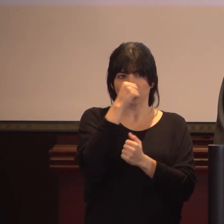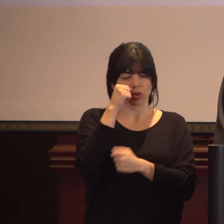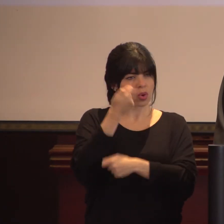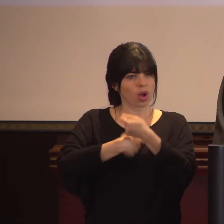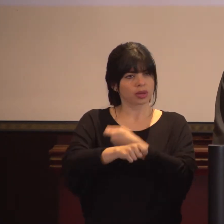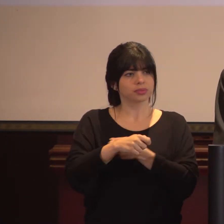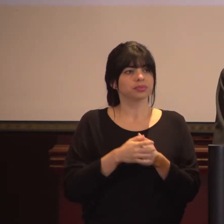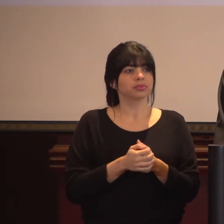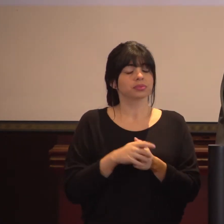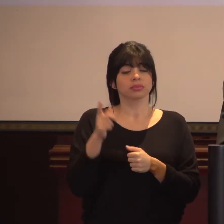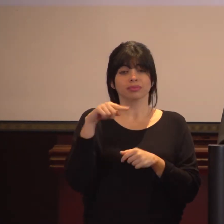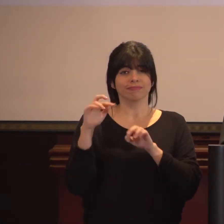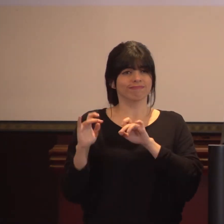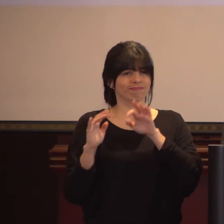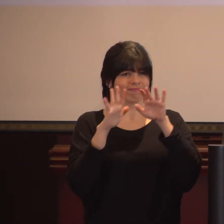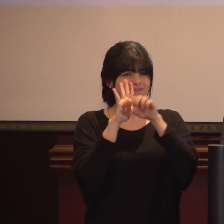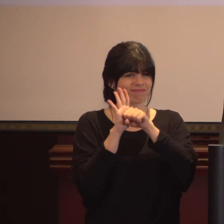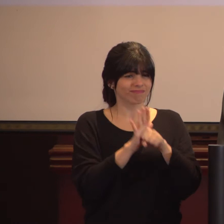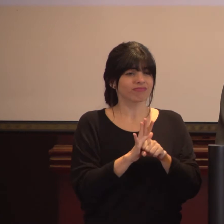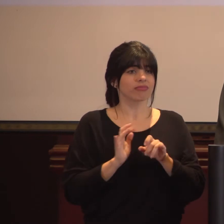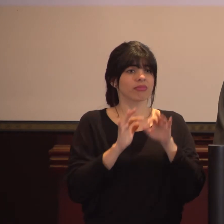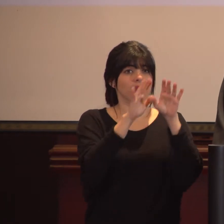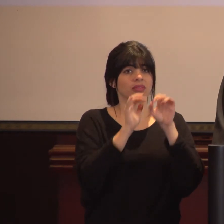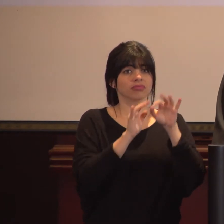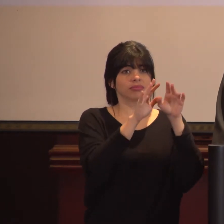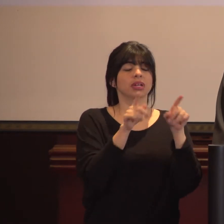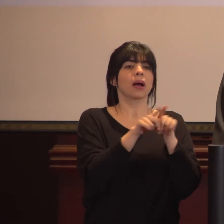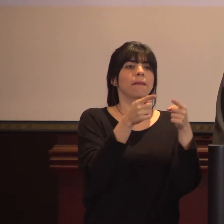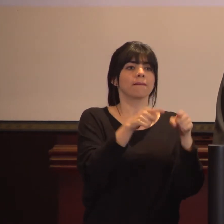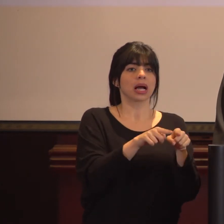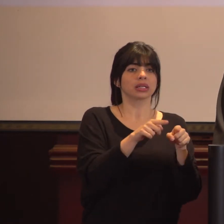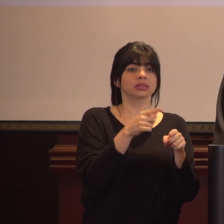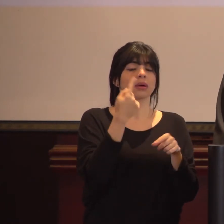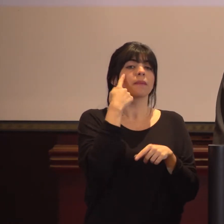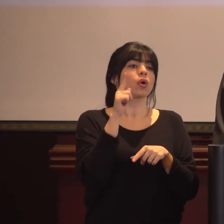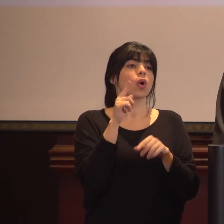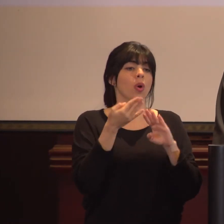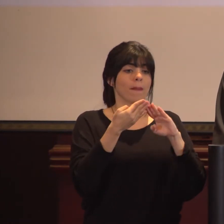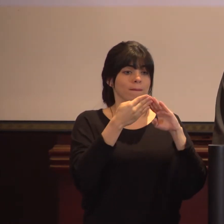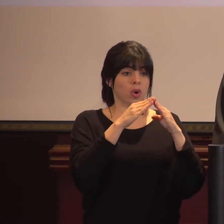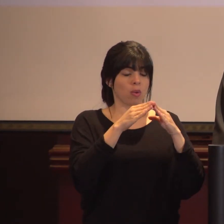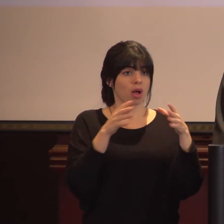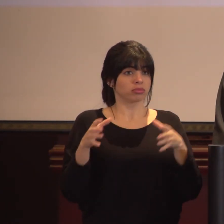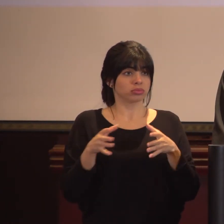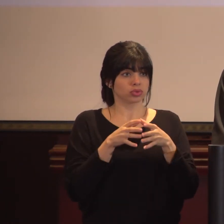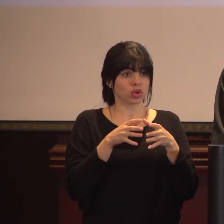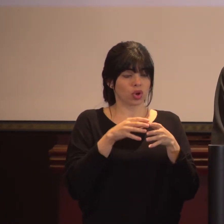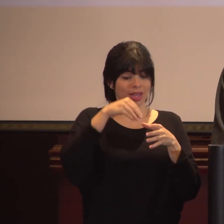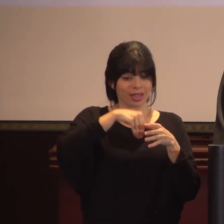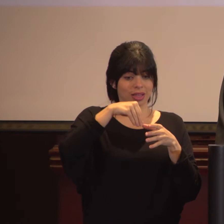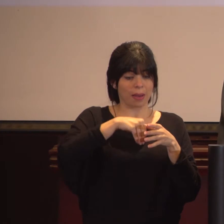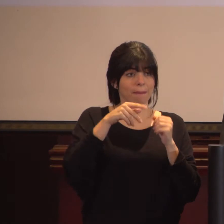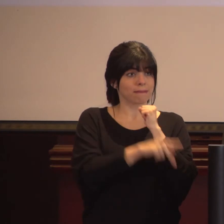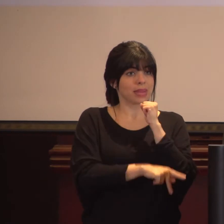droga este desplazamiento forzado se manifiesta tanto mediante movimientos poblacionales al interior